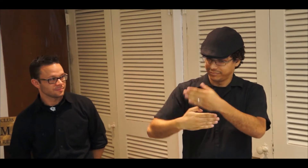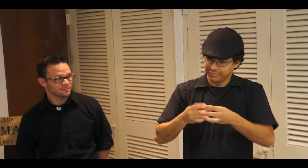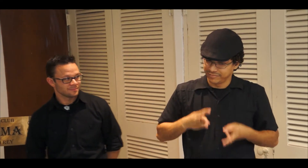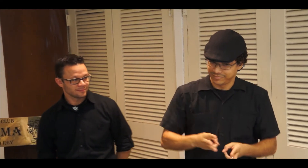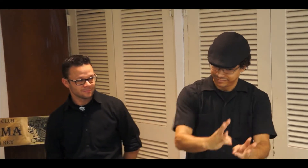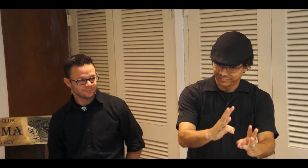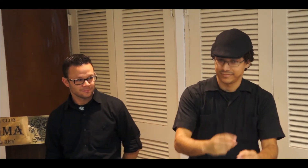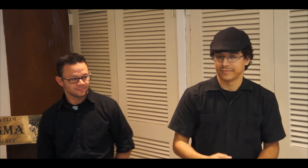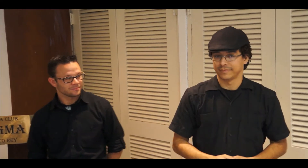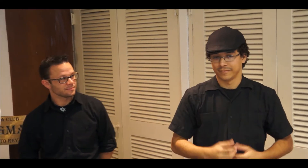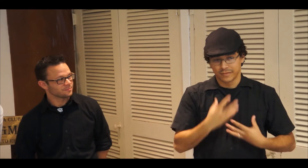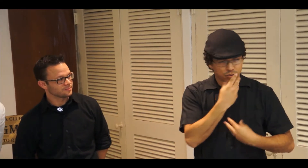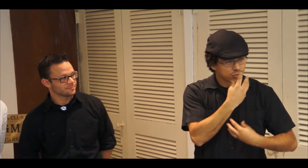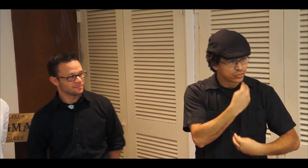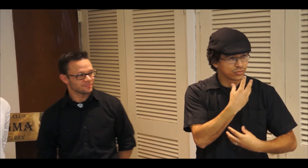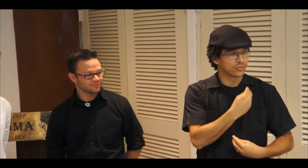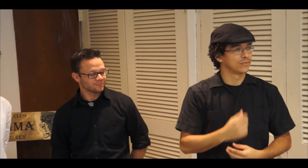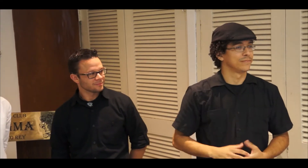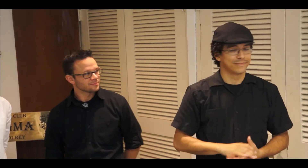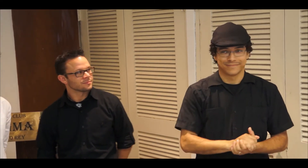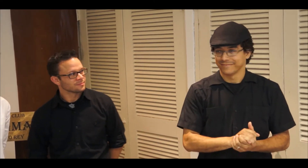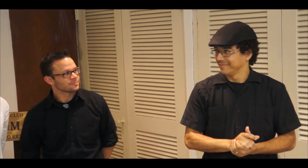Tiene un método de procesamiento húmedo